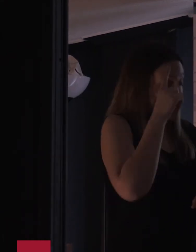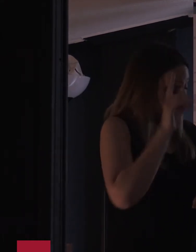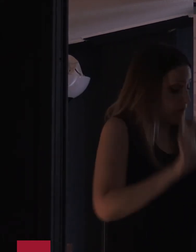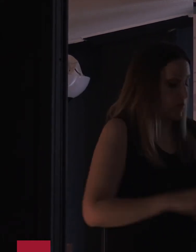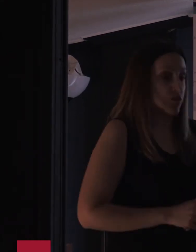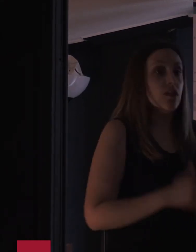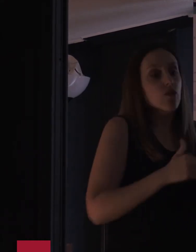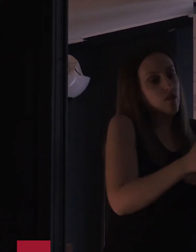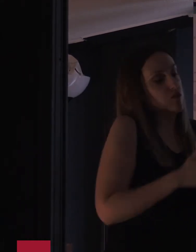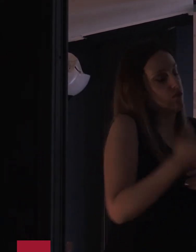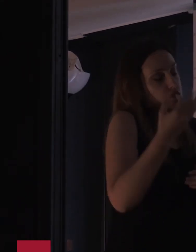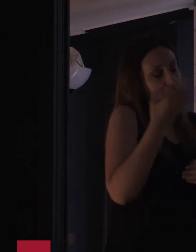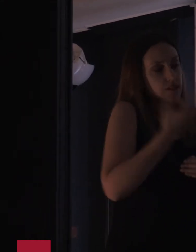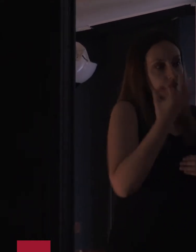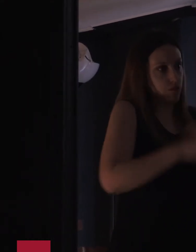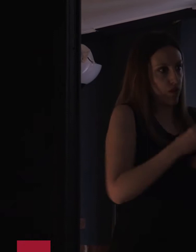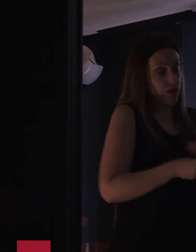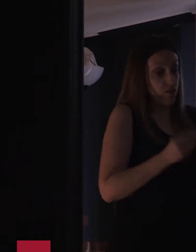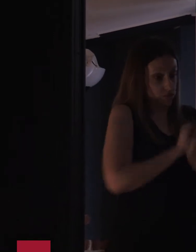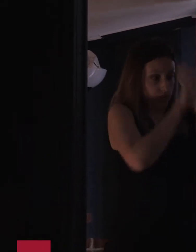que hacerlo en el futuro, por supuesto.